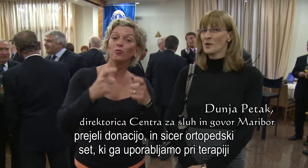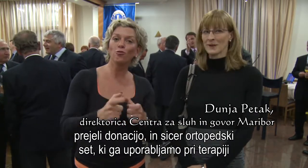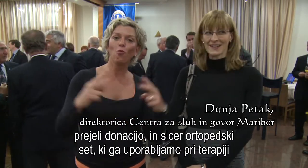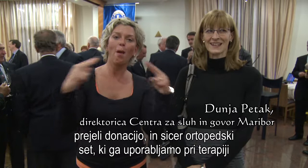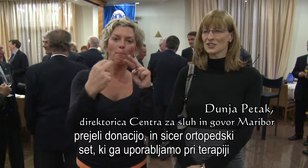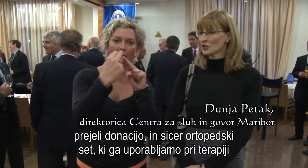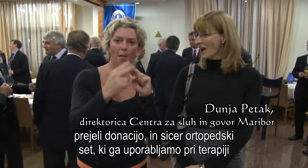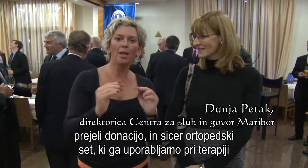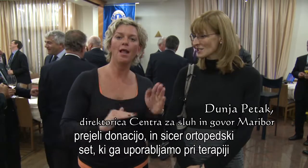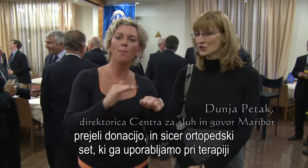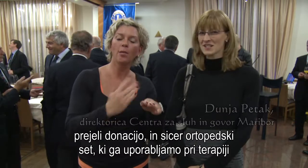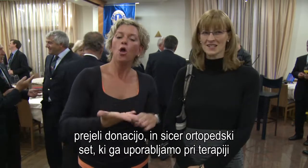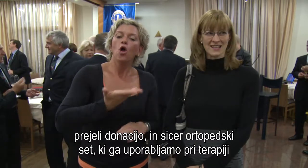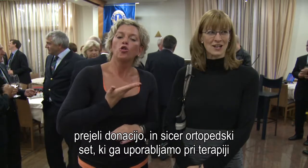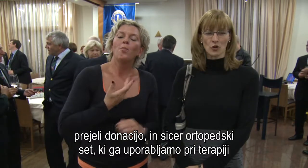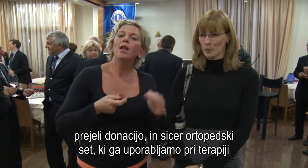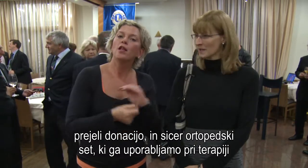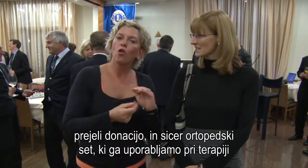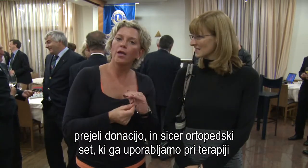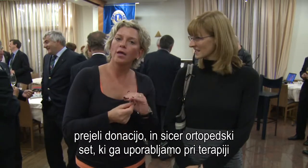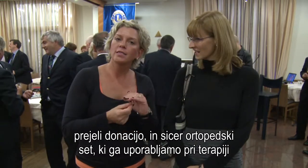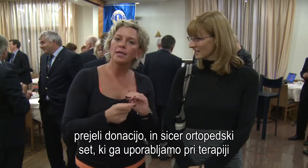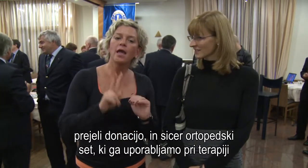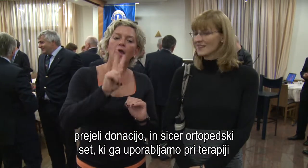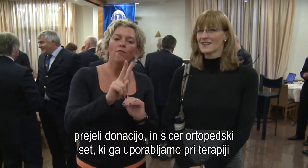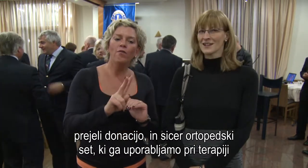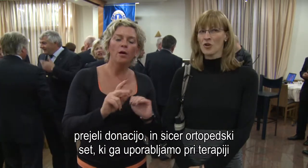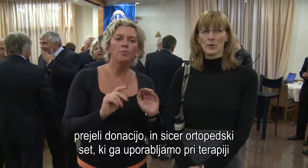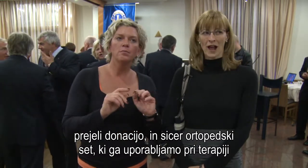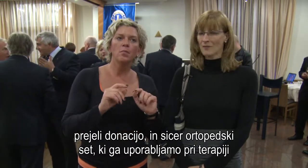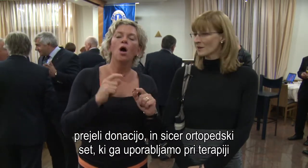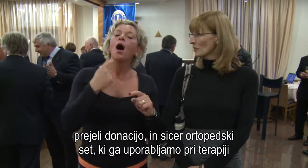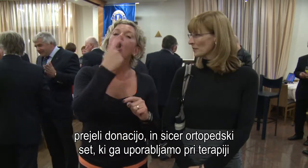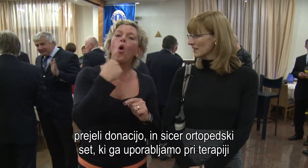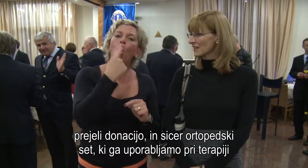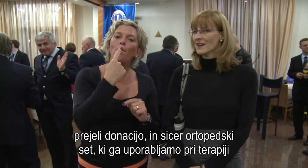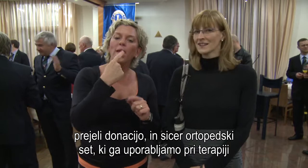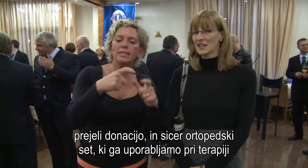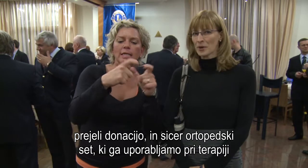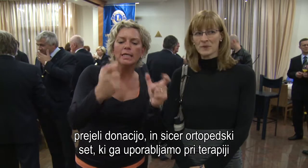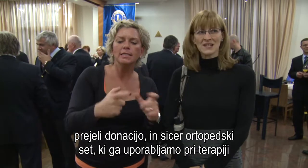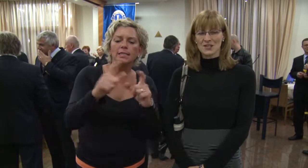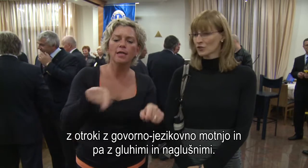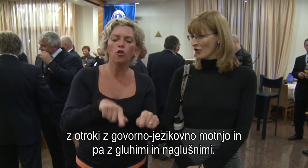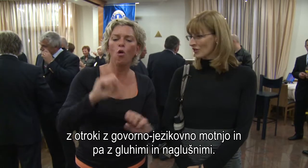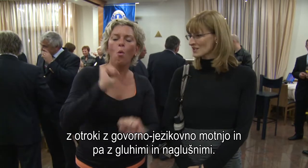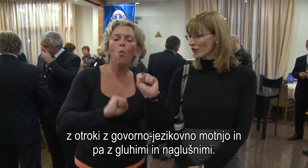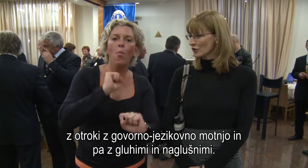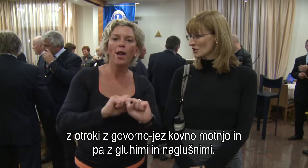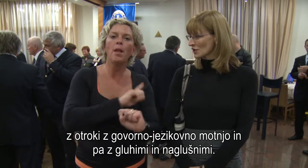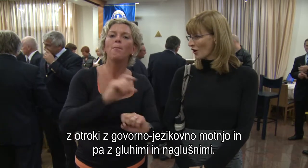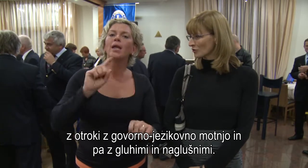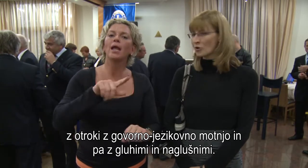Maribor prejeli donacijo in sicer logopedski set, ki ga uporabljamo pri terapiji z otroki